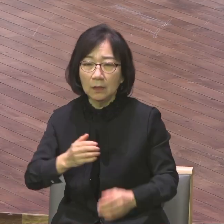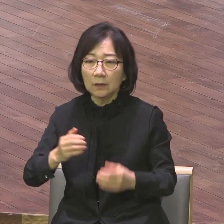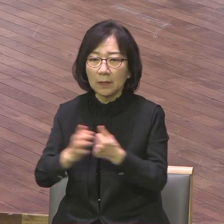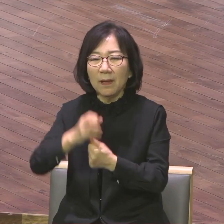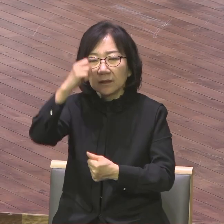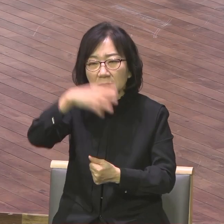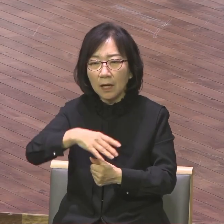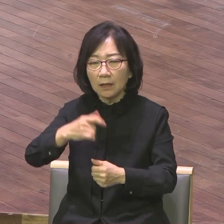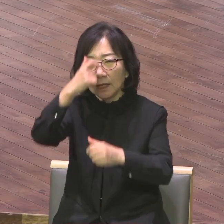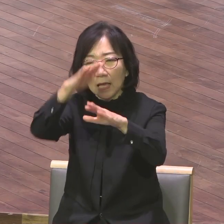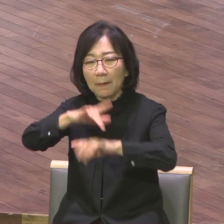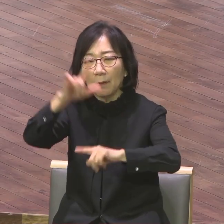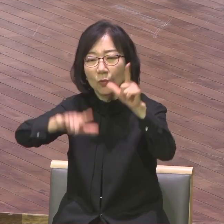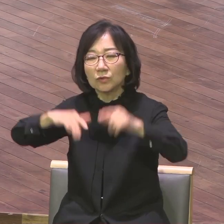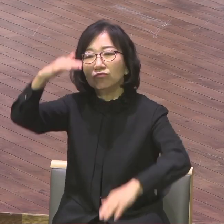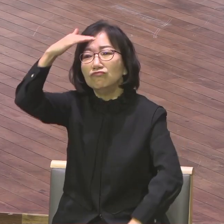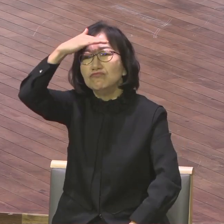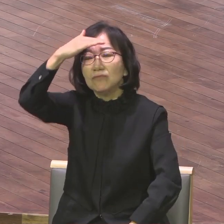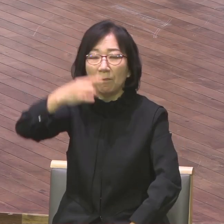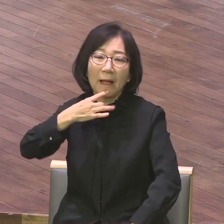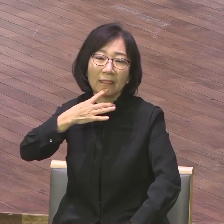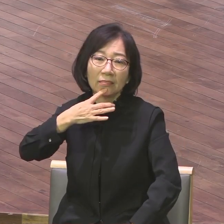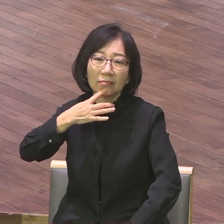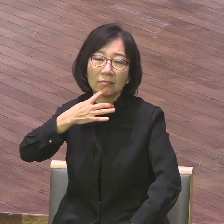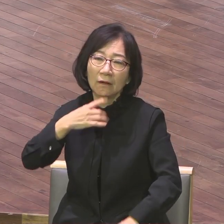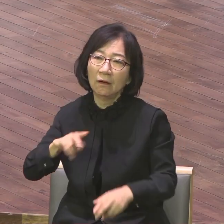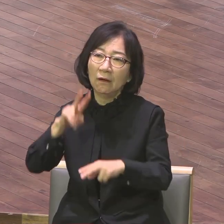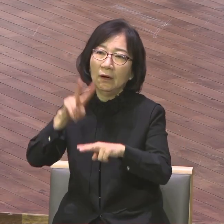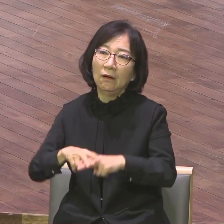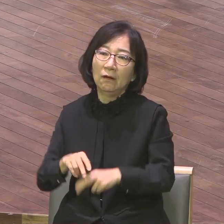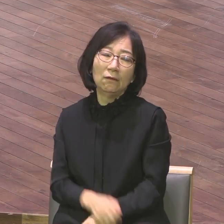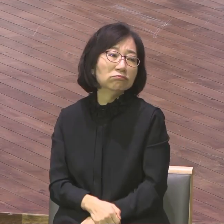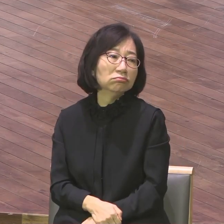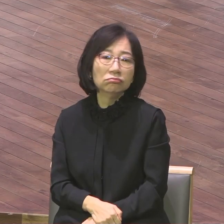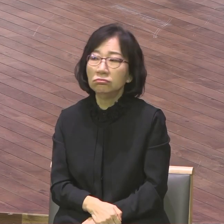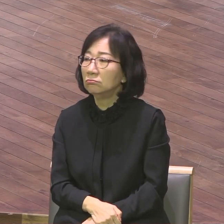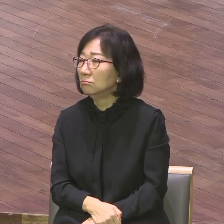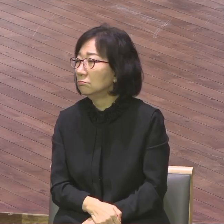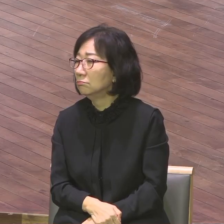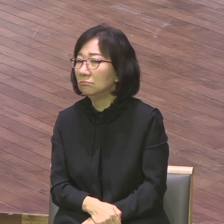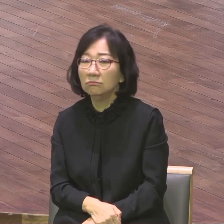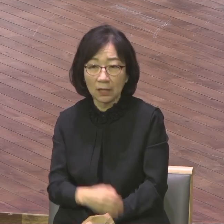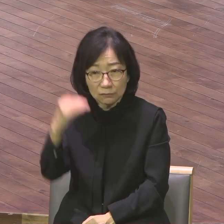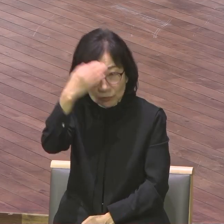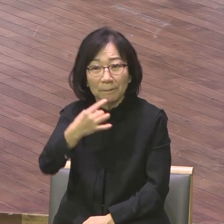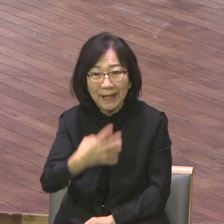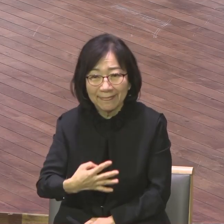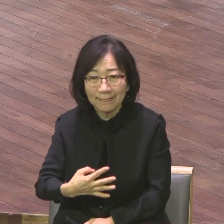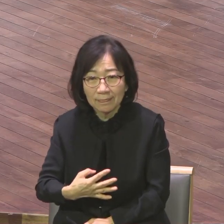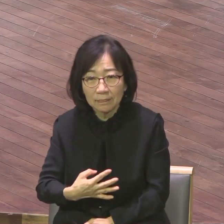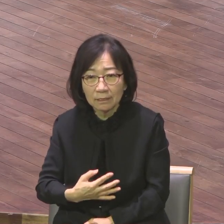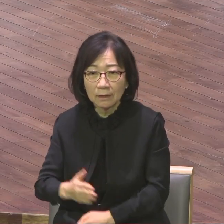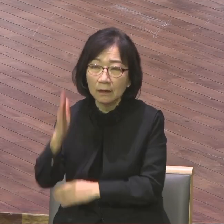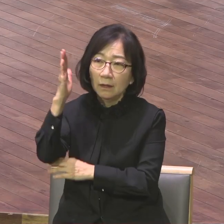구경꾼, 이 방관자, 알아듣지도 못하는 말을 하니까, 그래서 종교개혁자들이 이